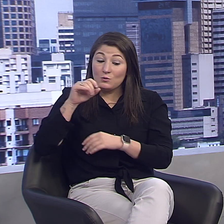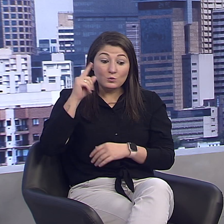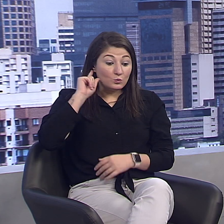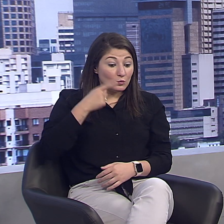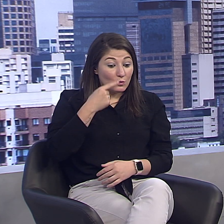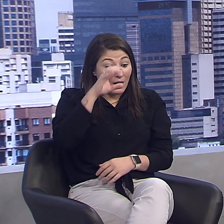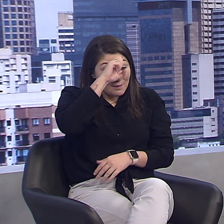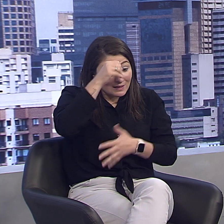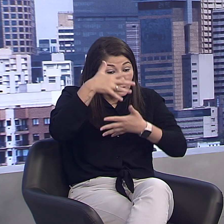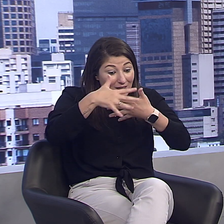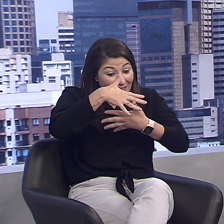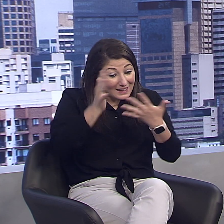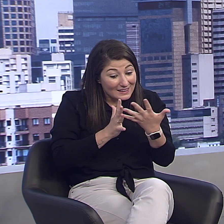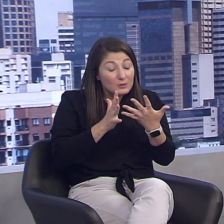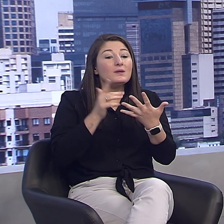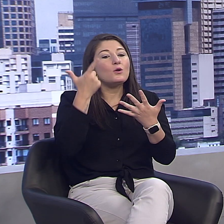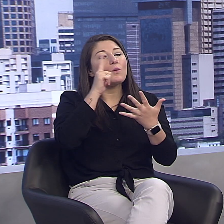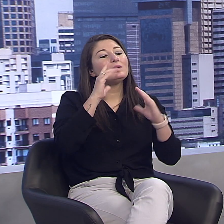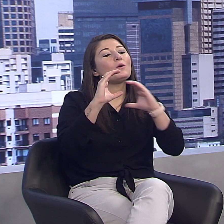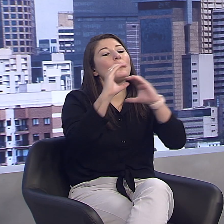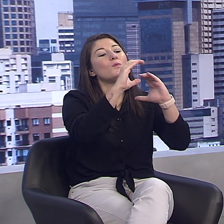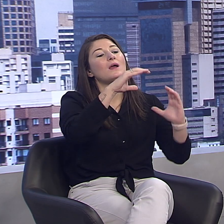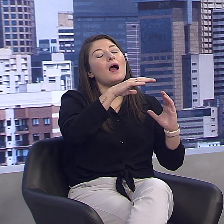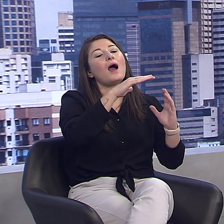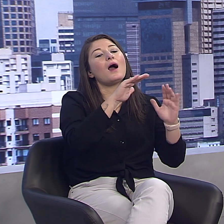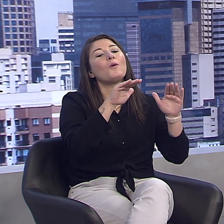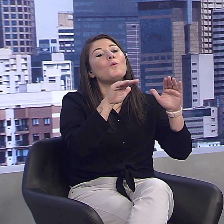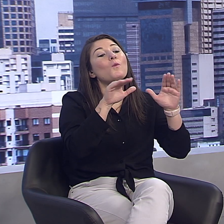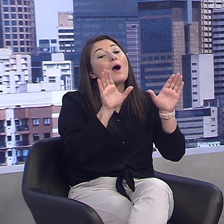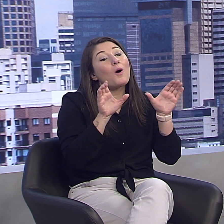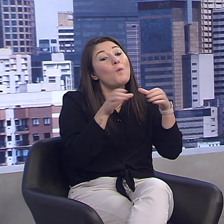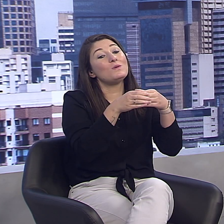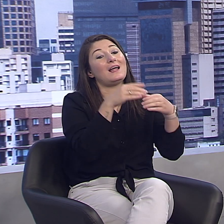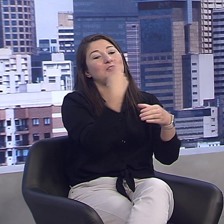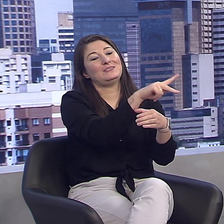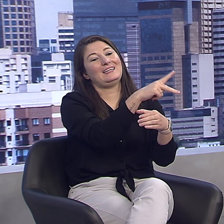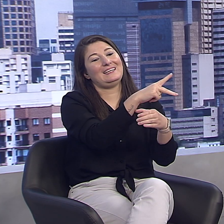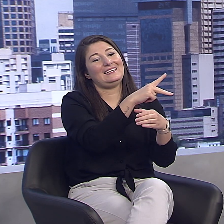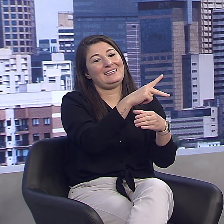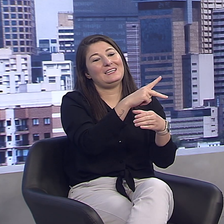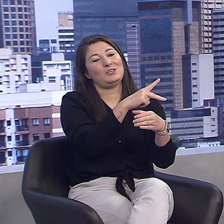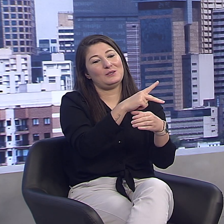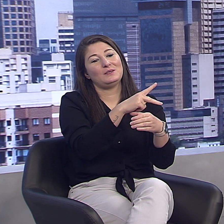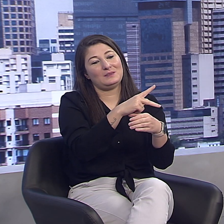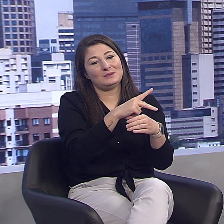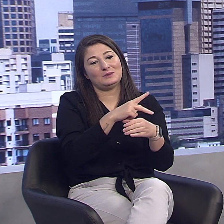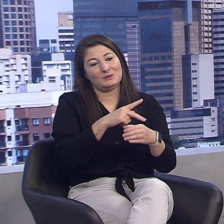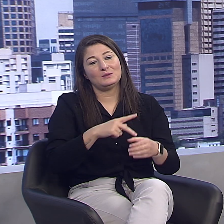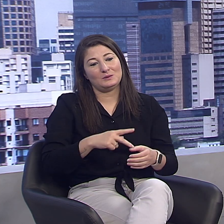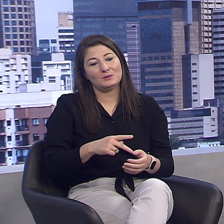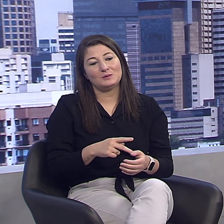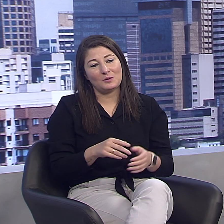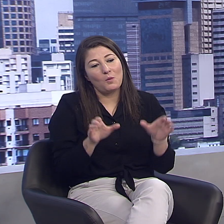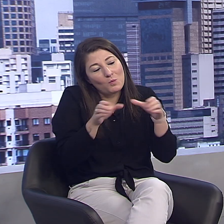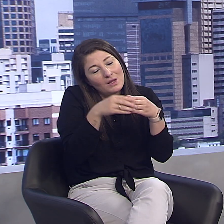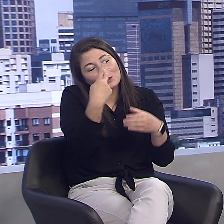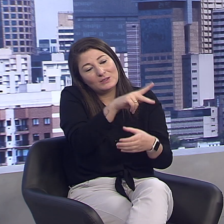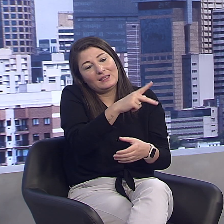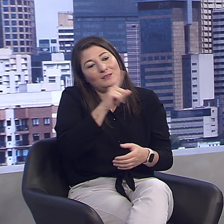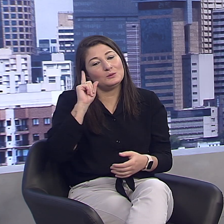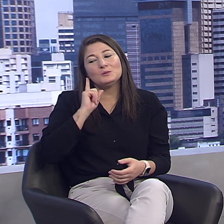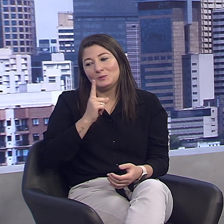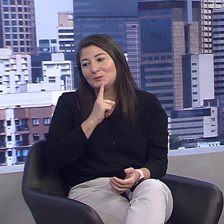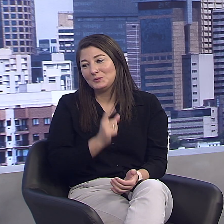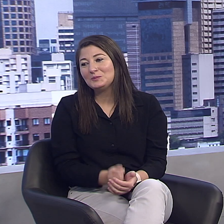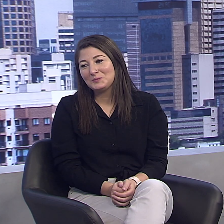família para resolver as suas coisas pessoais, porque ele não tem a aquisição da língua de sinais. A partir dessa aquisição,